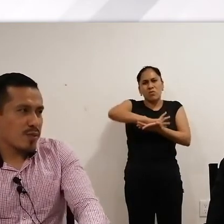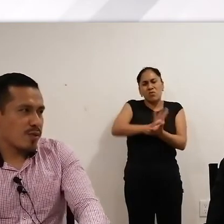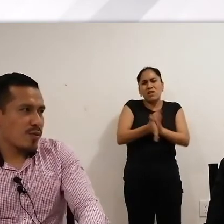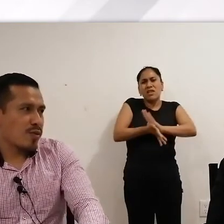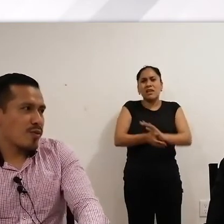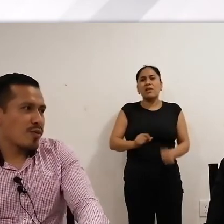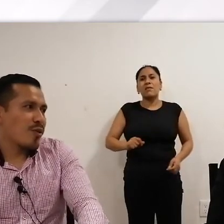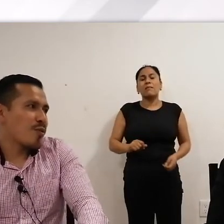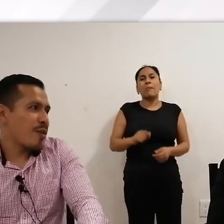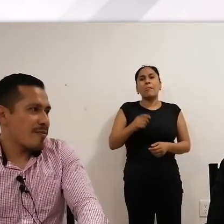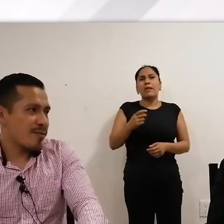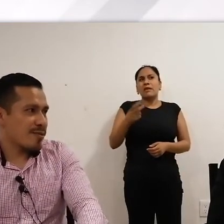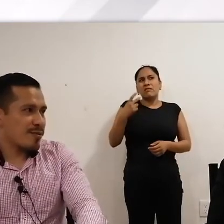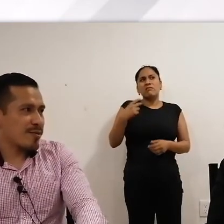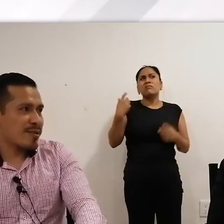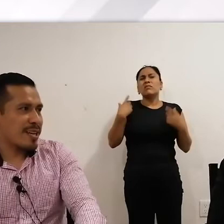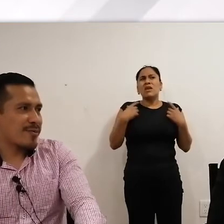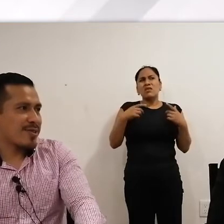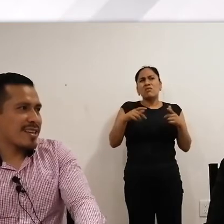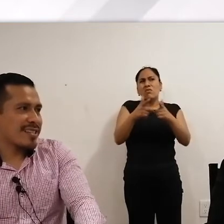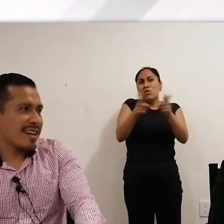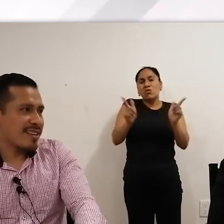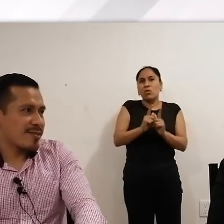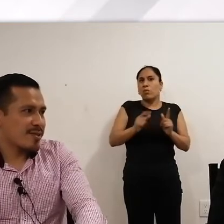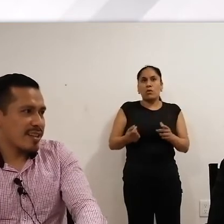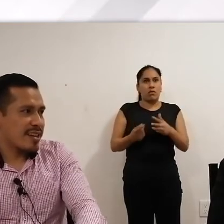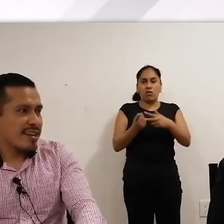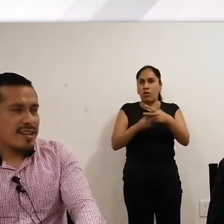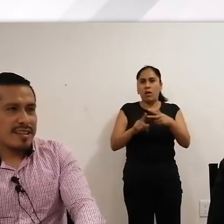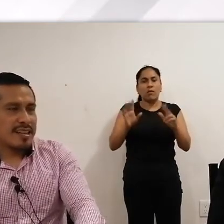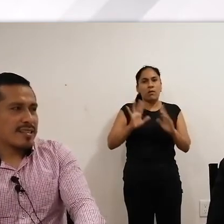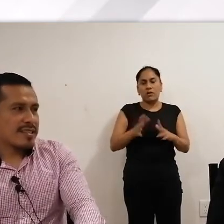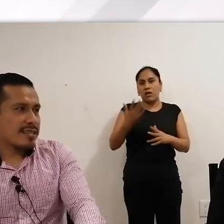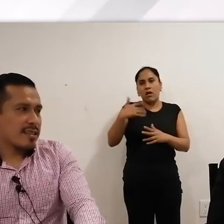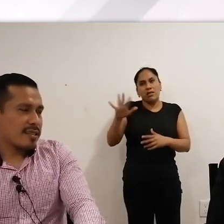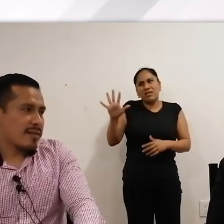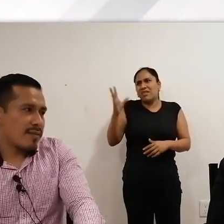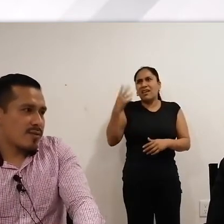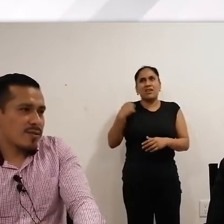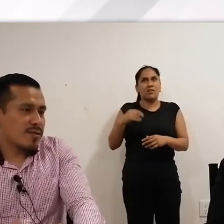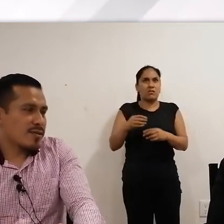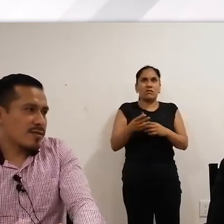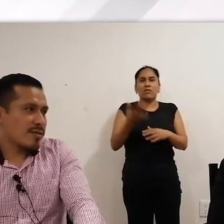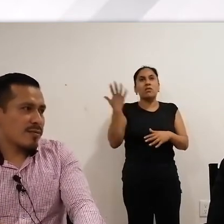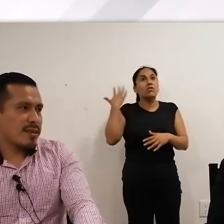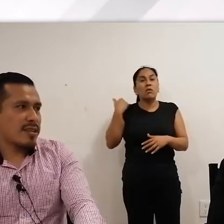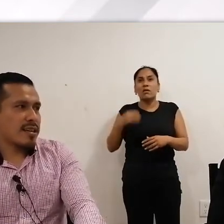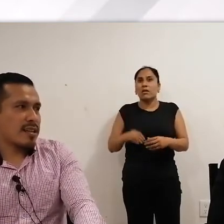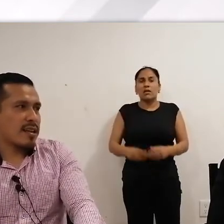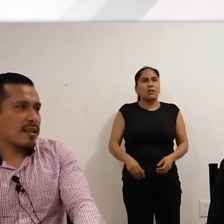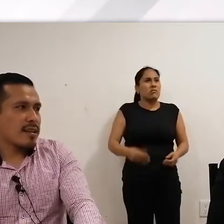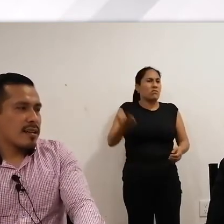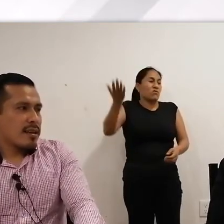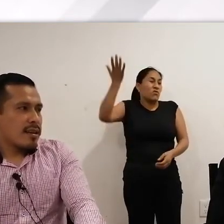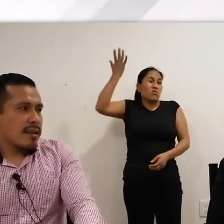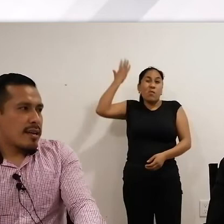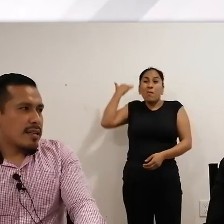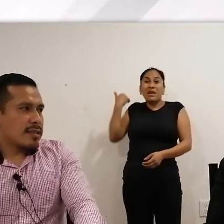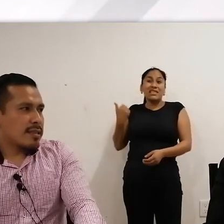un grupo no nuevo, no tenemos 10 años de existir, llevamos toda una